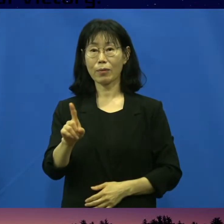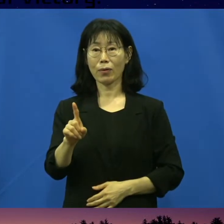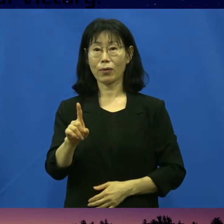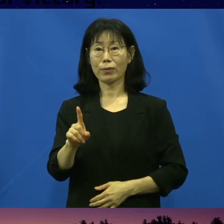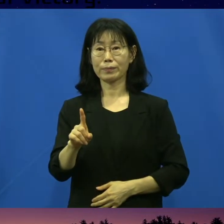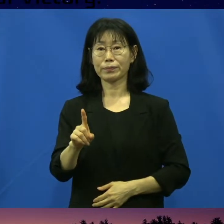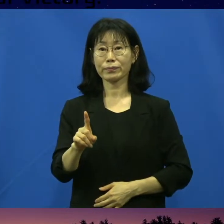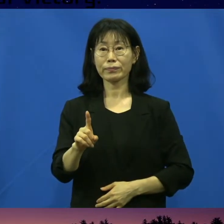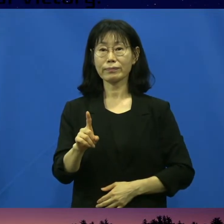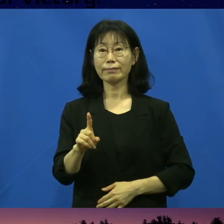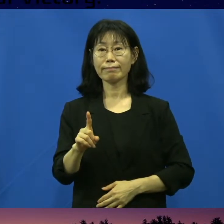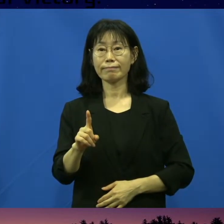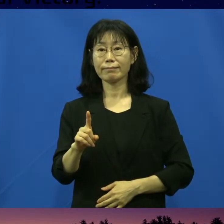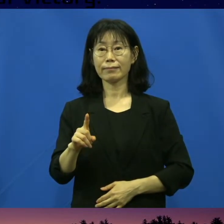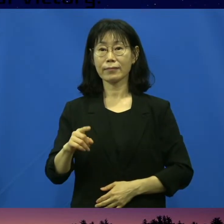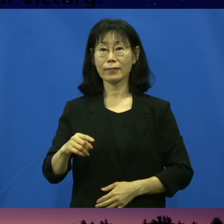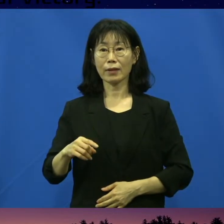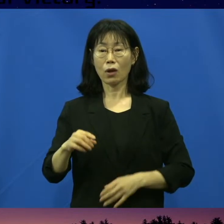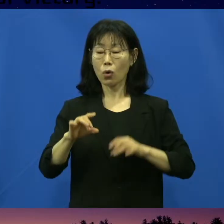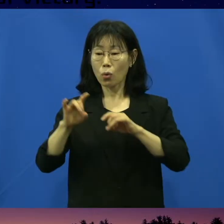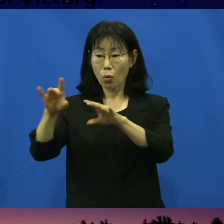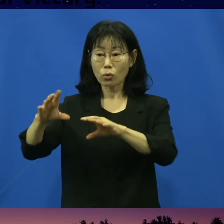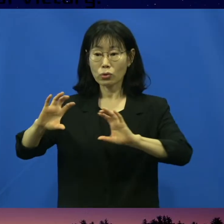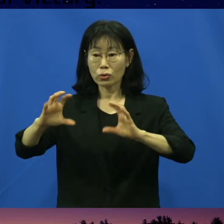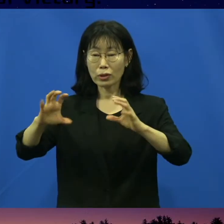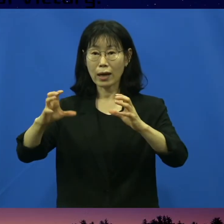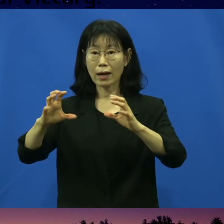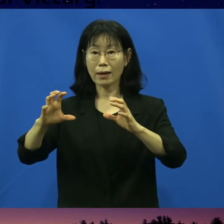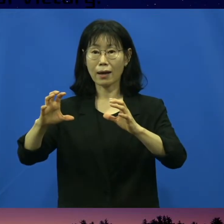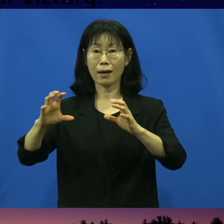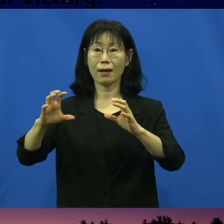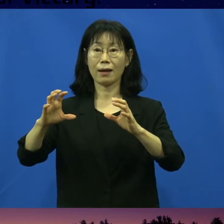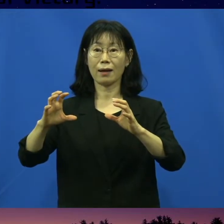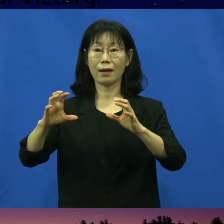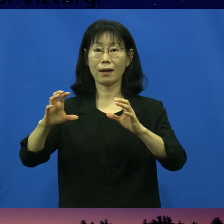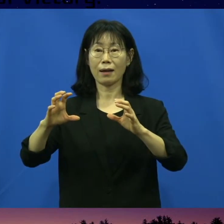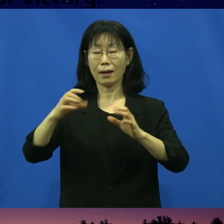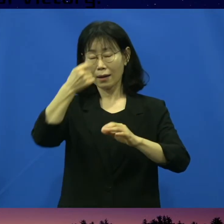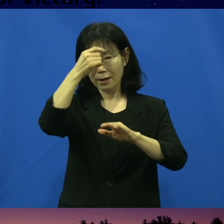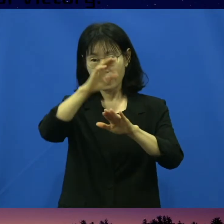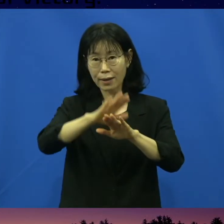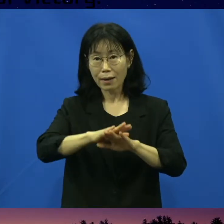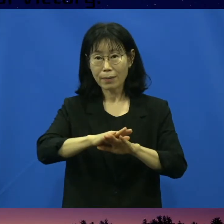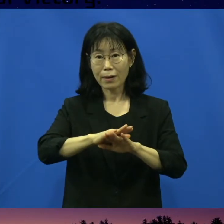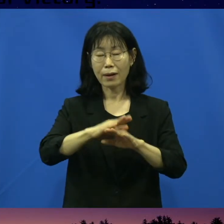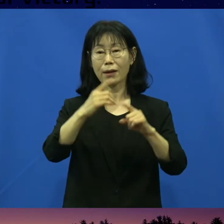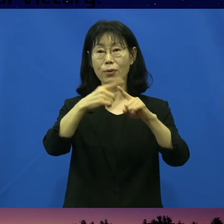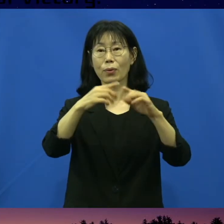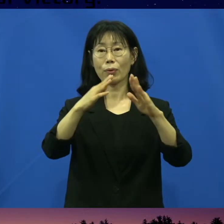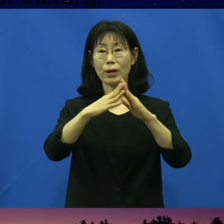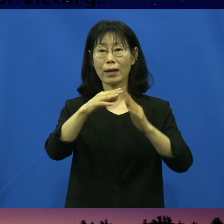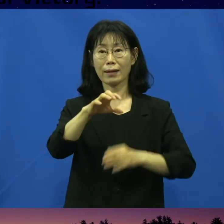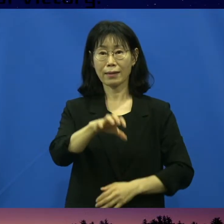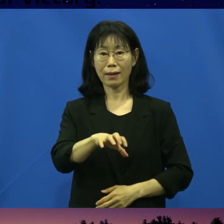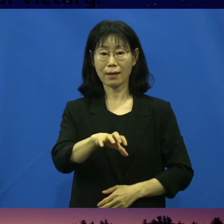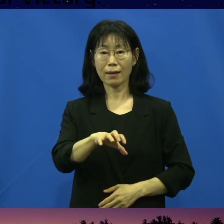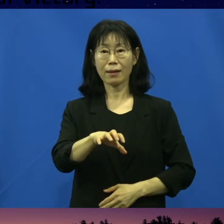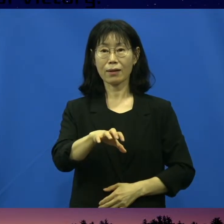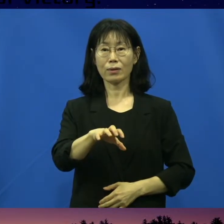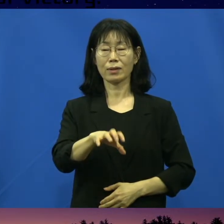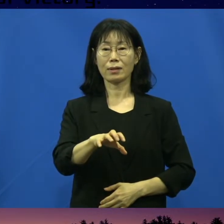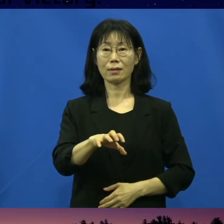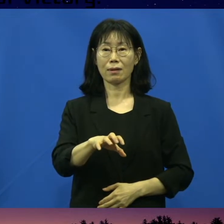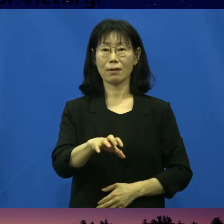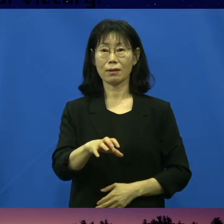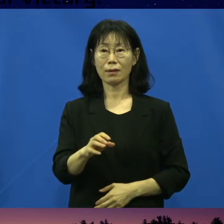이제 우리 교회를 이제 옮기려고 하는데 좀 위치가 있는 사람들이에요.